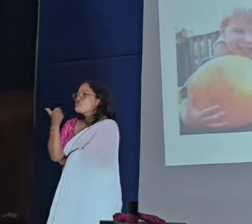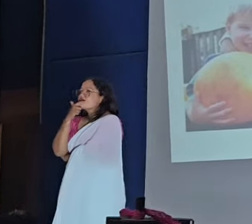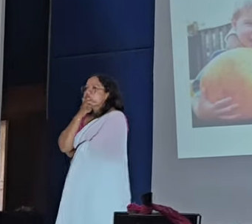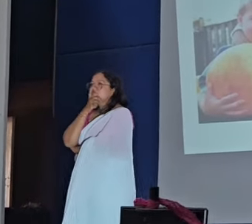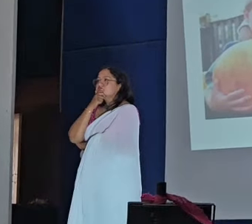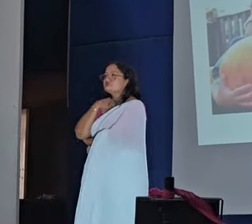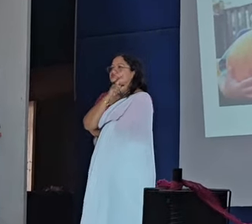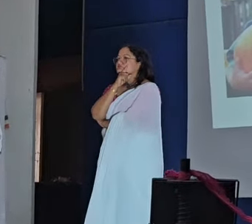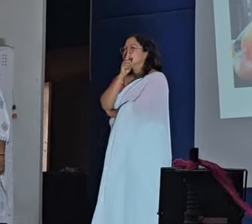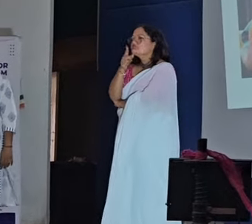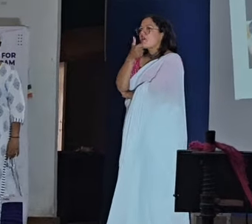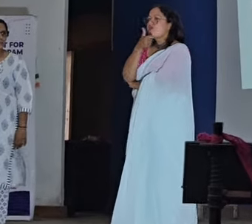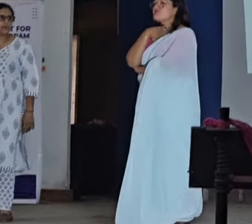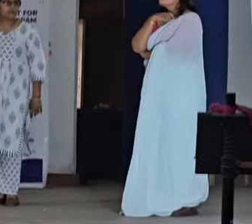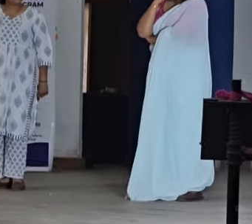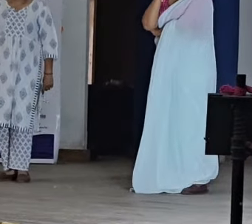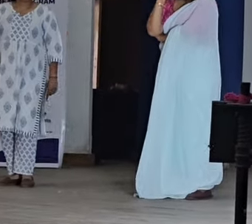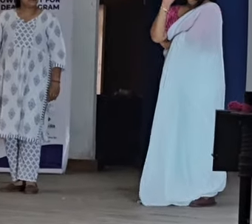ओके, मेरे को तो बिल्कुल क्लियर दिखाई दे रहा